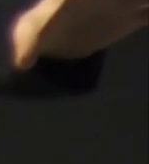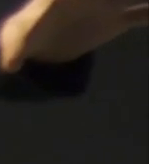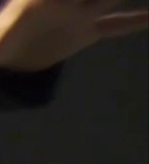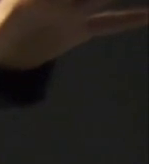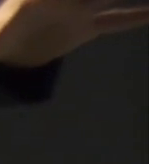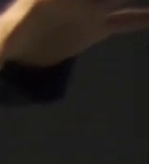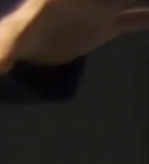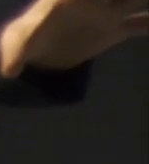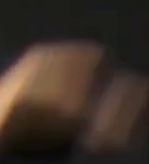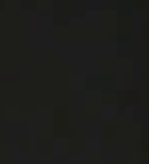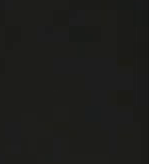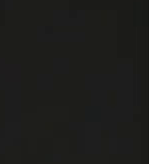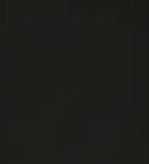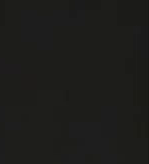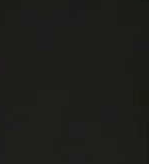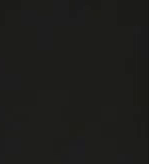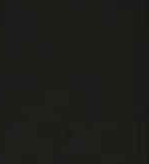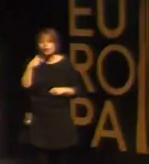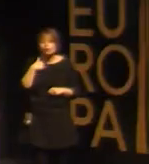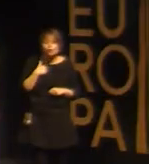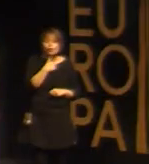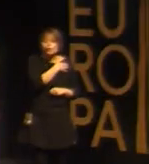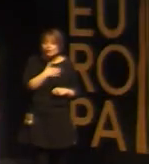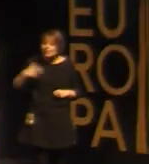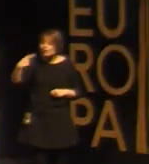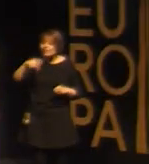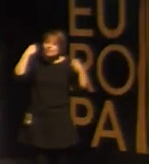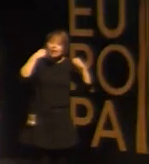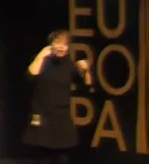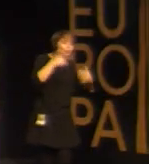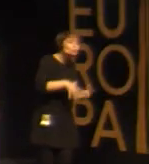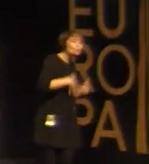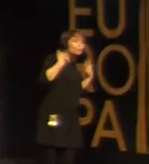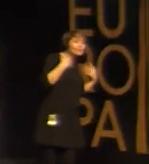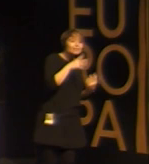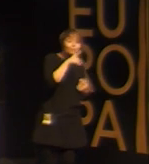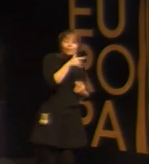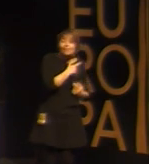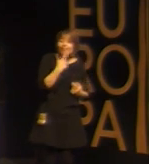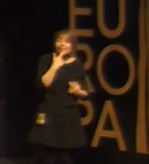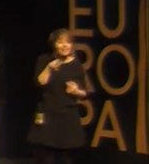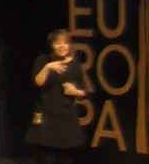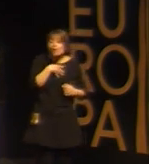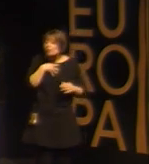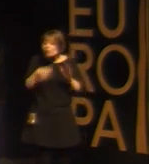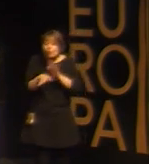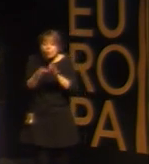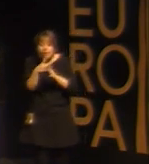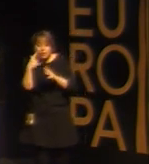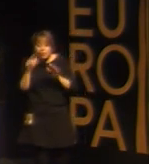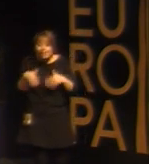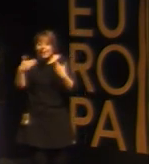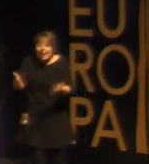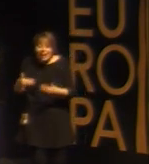pero quiero que entre en el enfado quiero que entrene la sorpresa por lo que no puede seguir ubicada en el sobre regalo